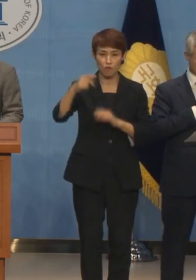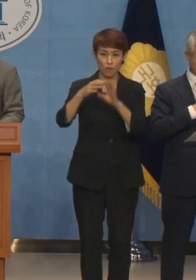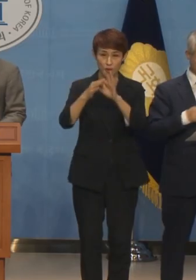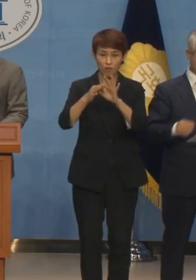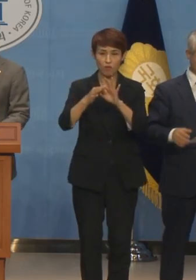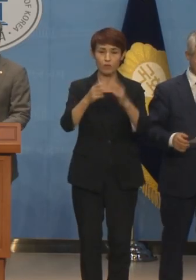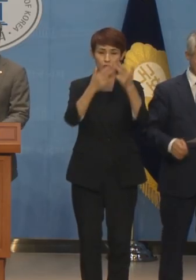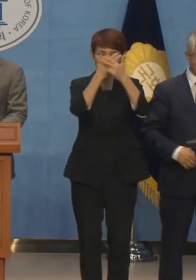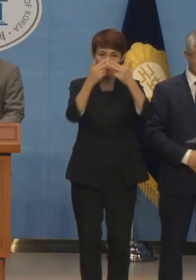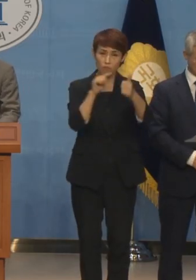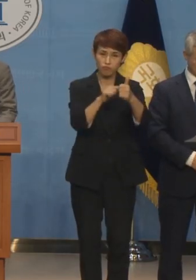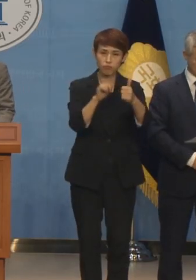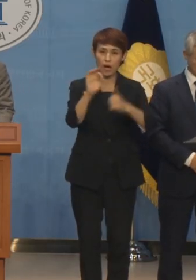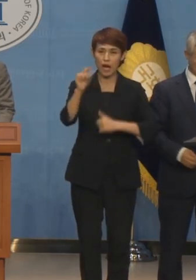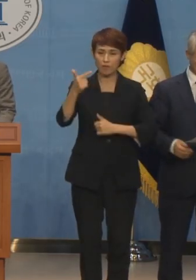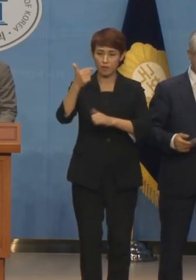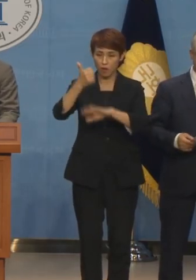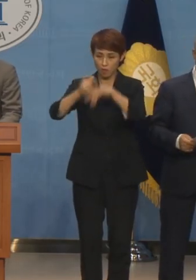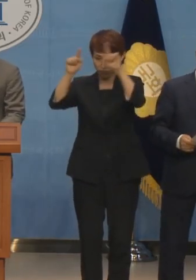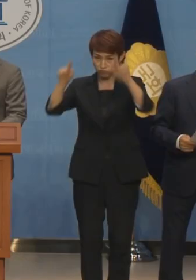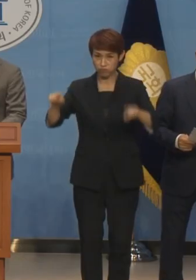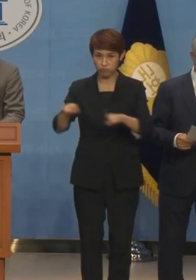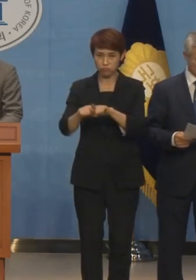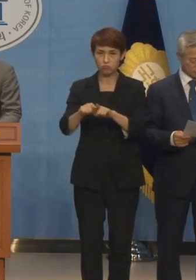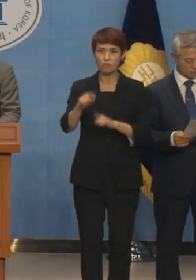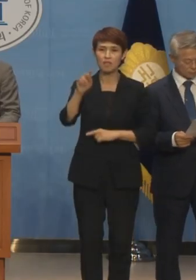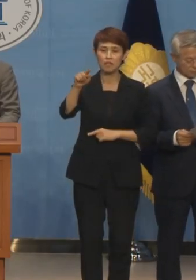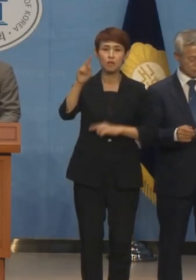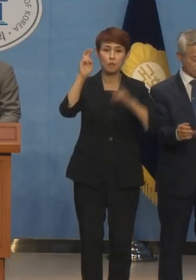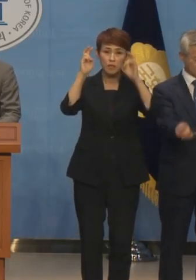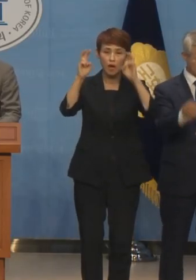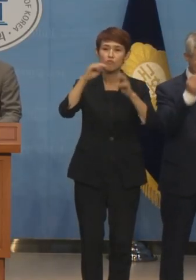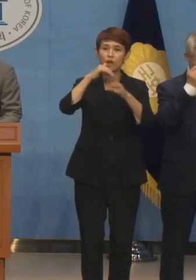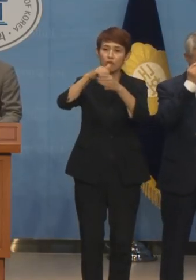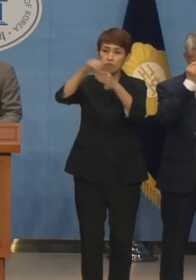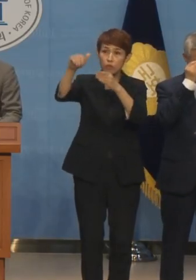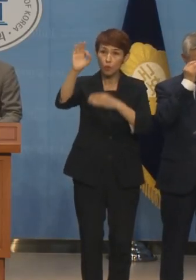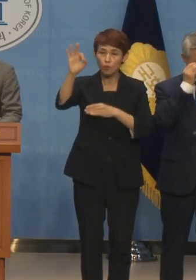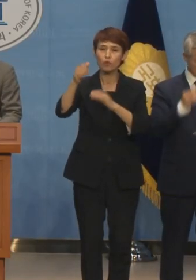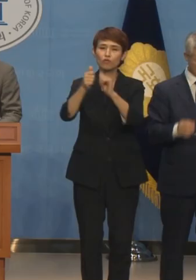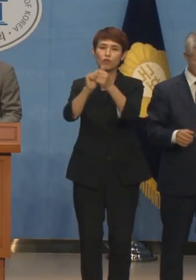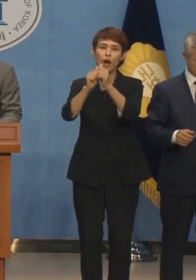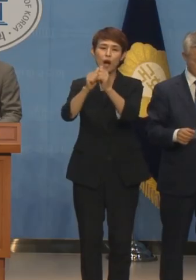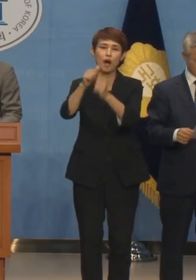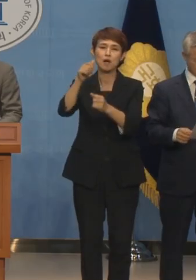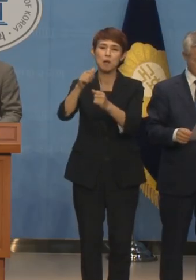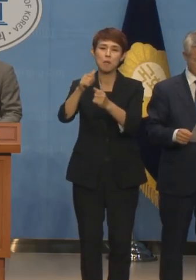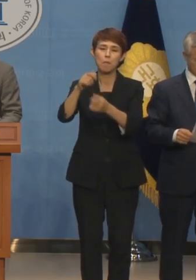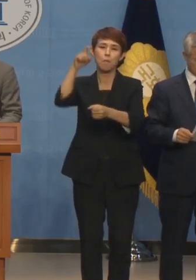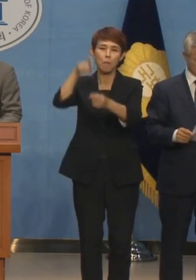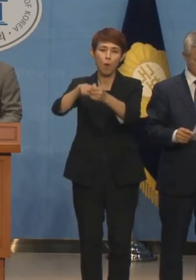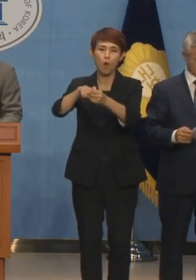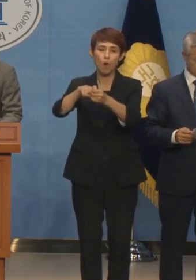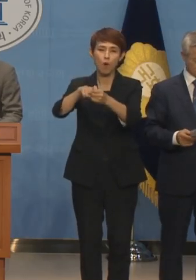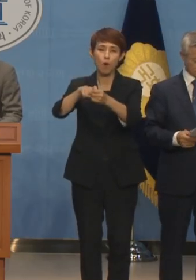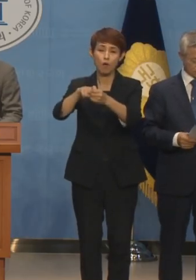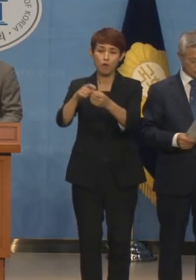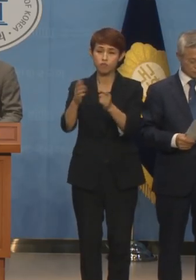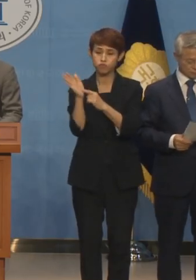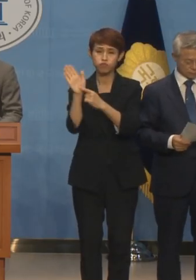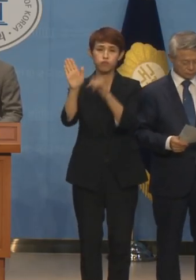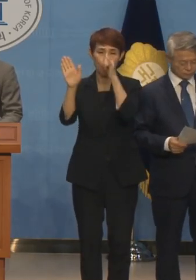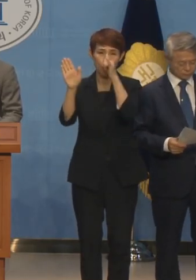대표가 안보수 판결문에는 쌍방울 그룹이 북한에 송금한 돈은 주가 보양을 위한 대북 사업의 대가라고 나와 있다고